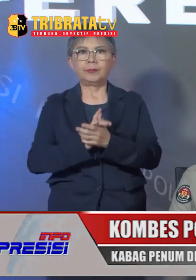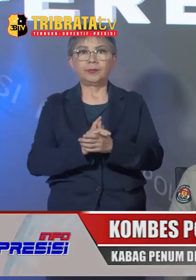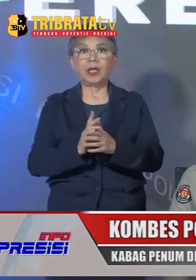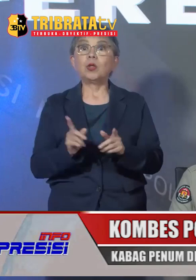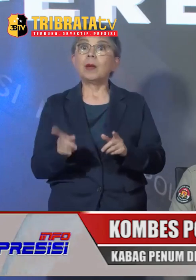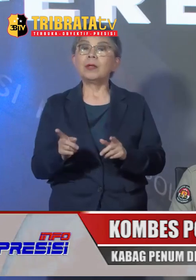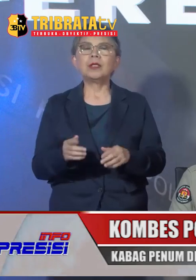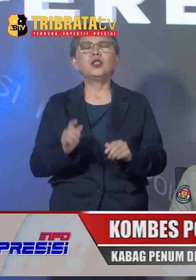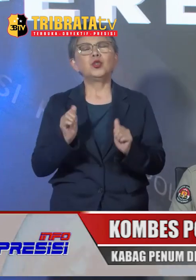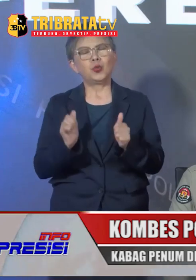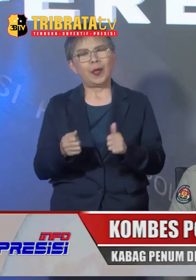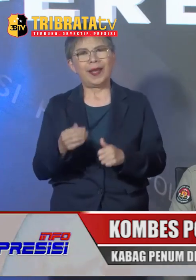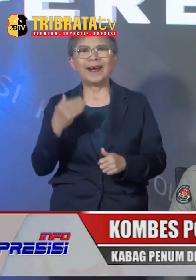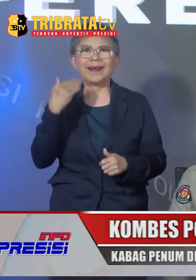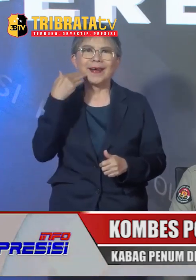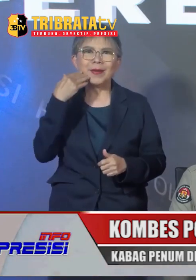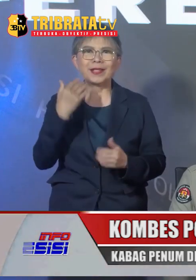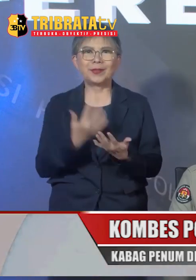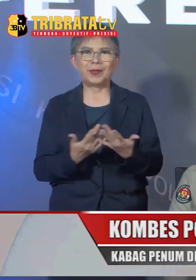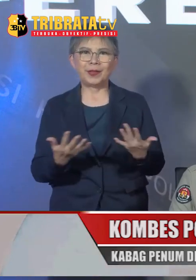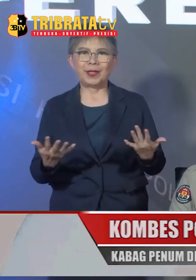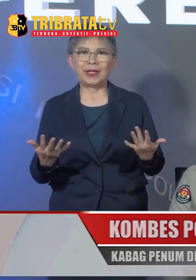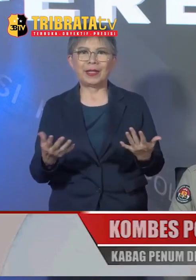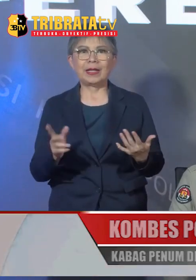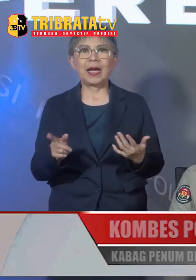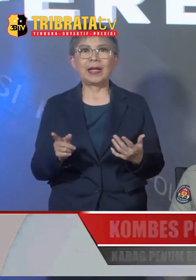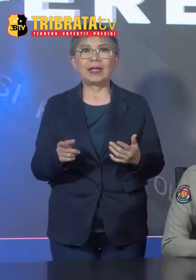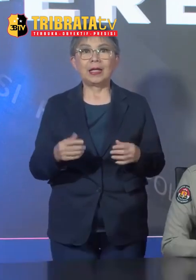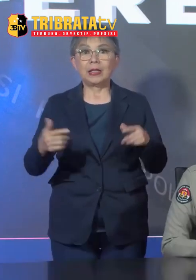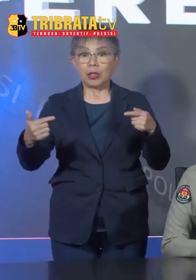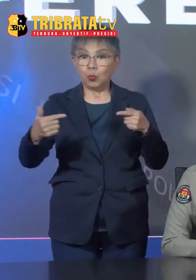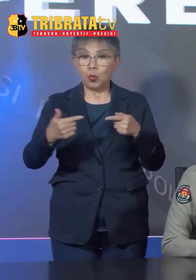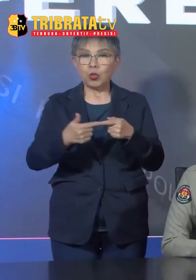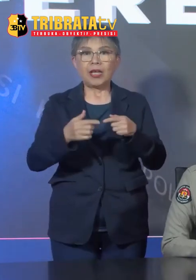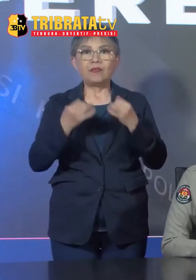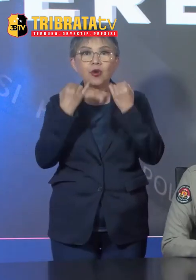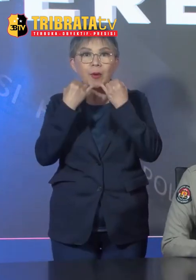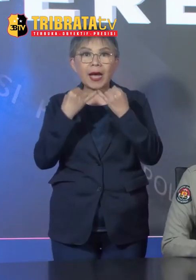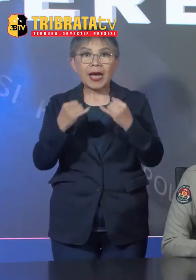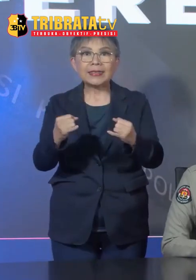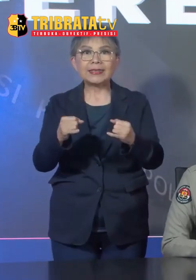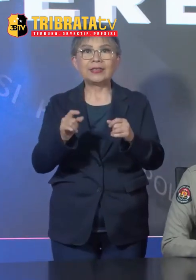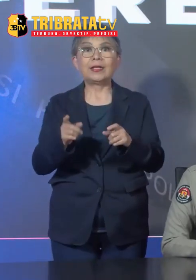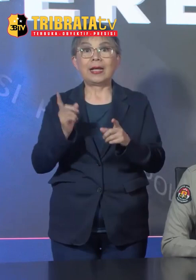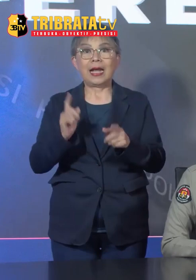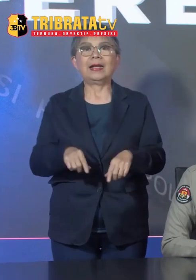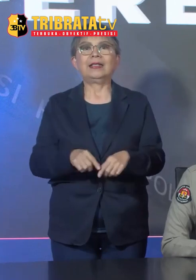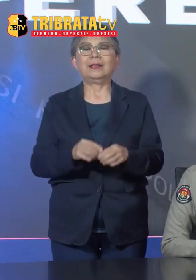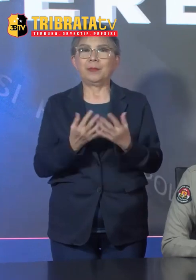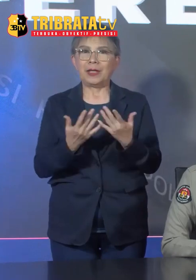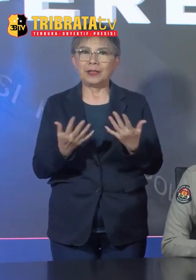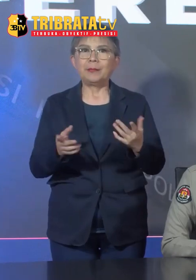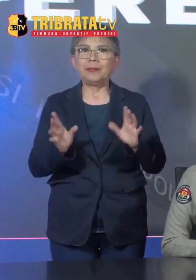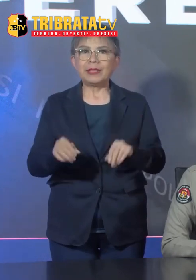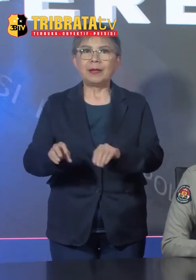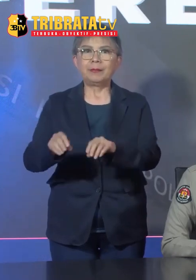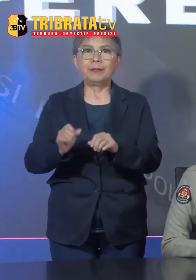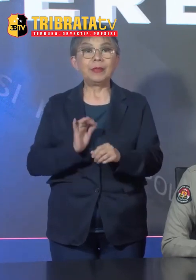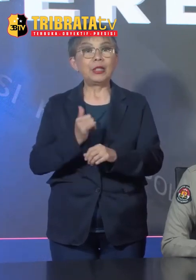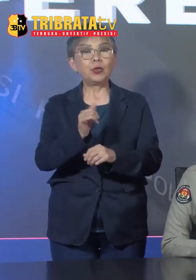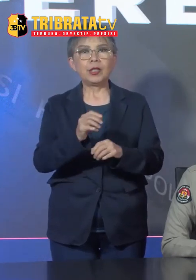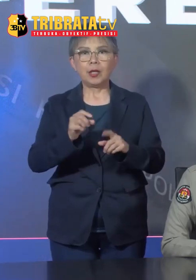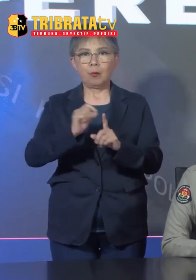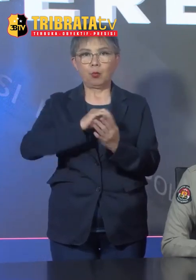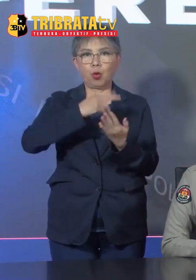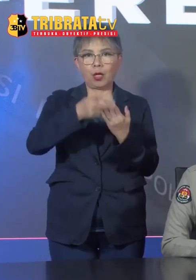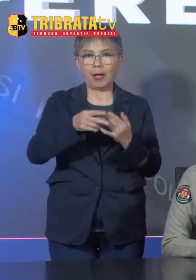memberikan kemudahan bagi masyarakat karena dengan terhubungnya informasi tersebut maka masyarakat dapat mengikuti